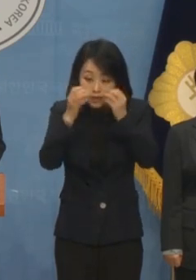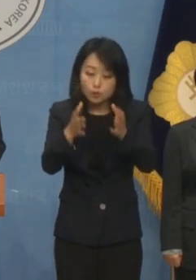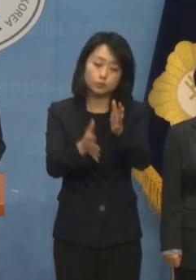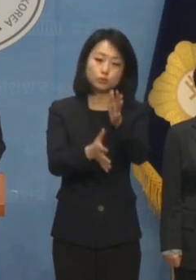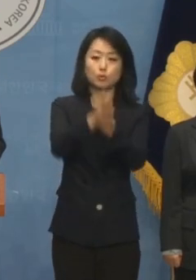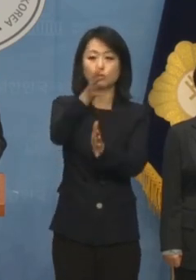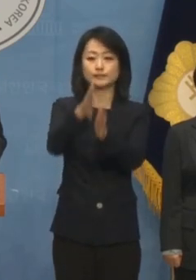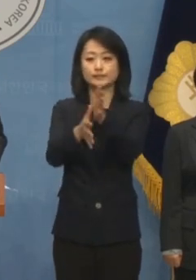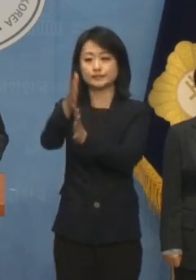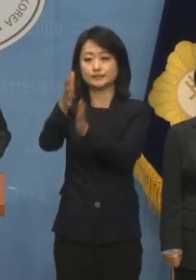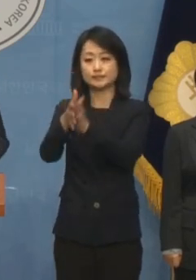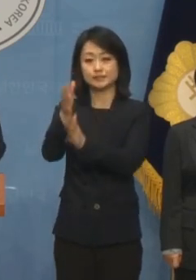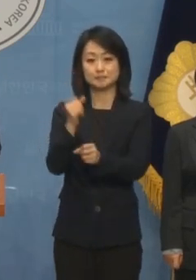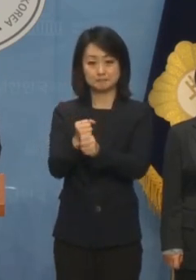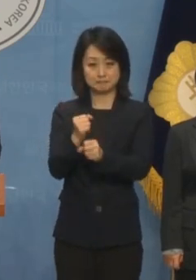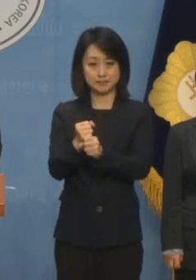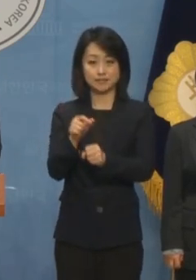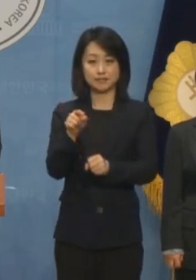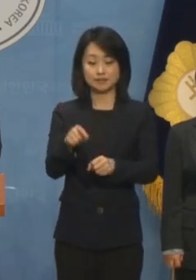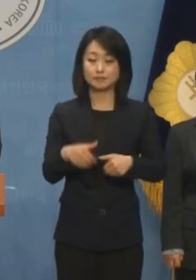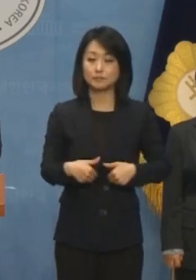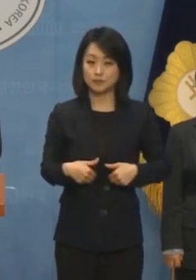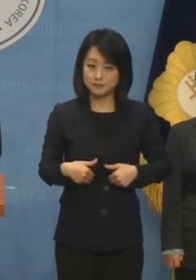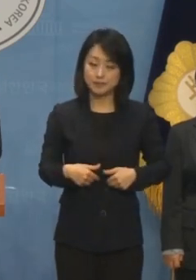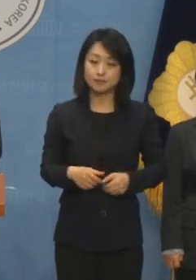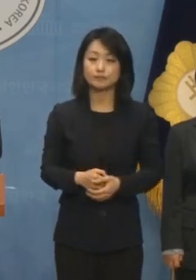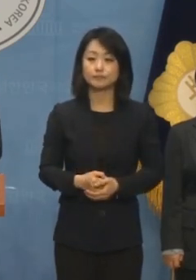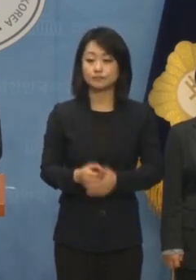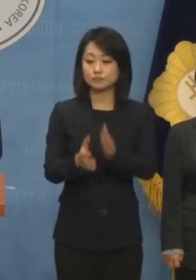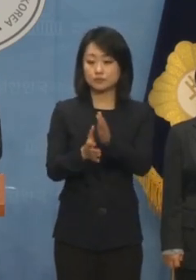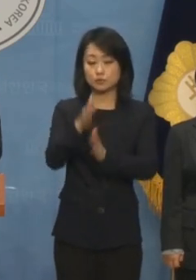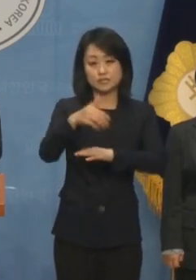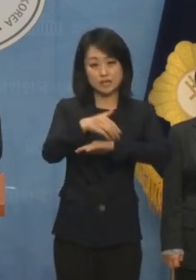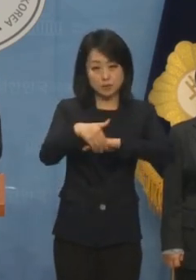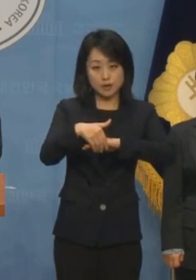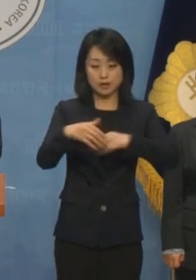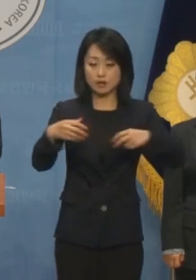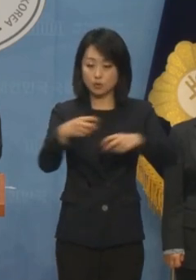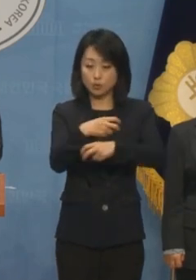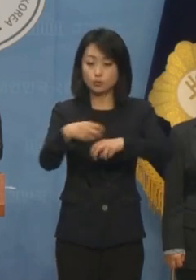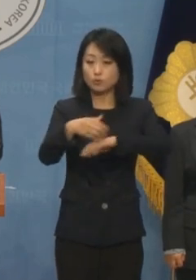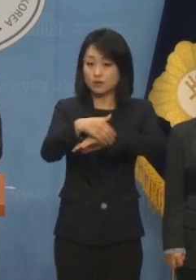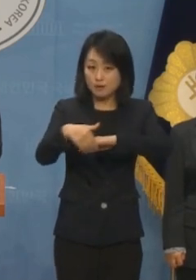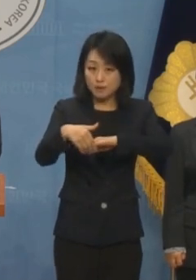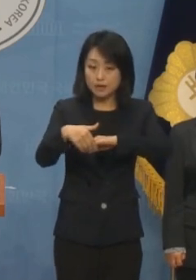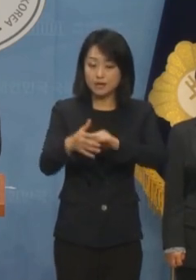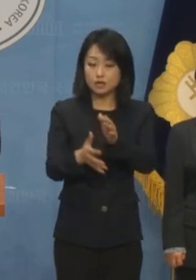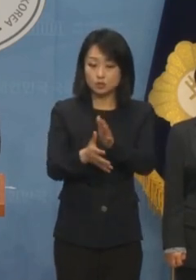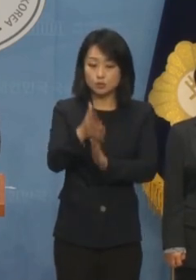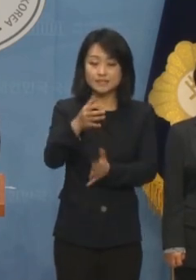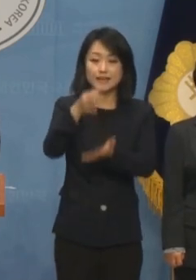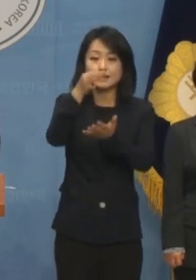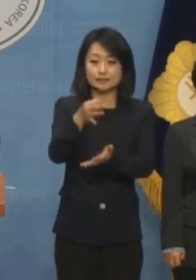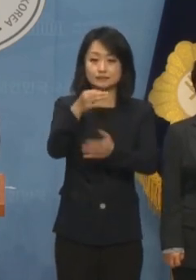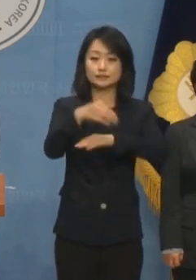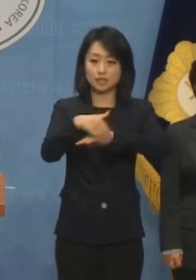도시를 새롭게 만드는 수준이 될 것입니다. 도시계획과 교통계획 그리고 도시가치계획이